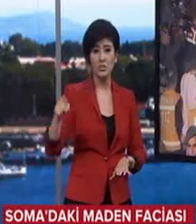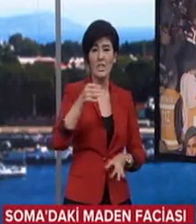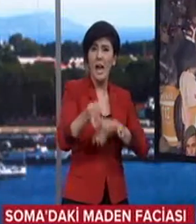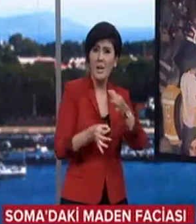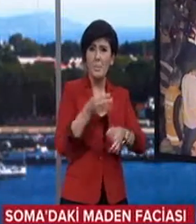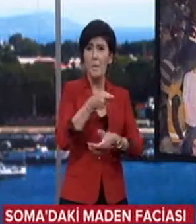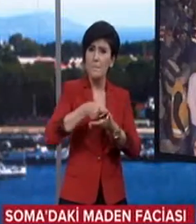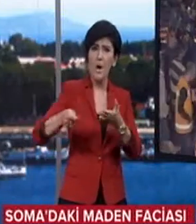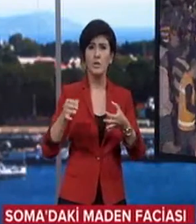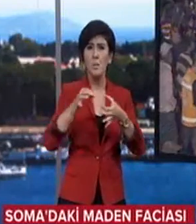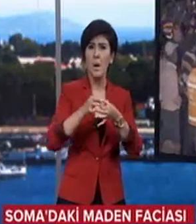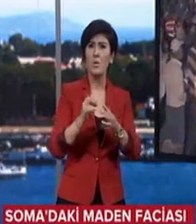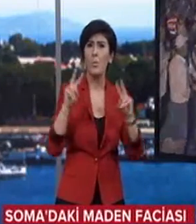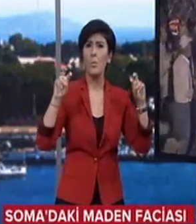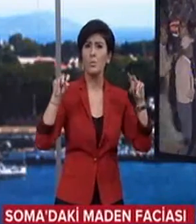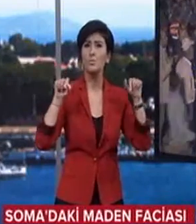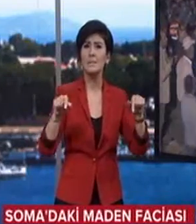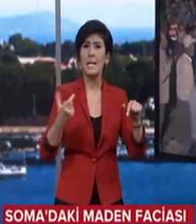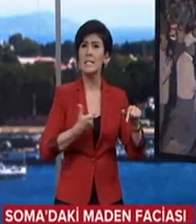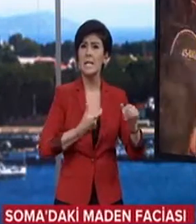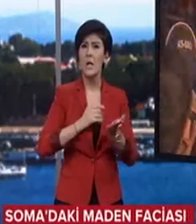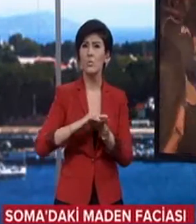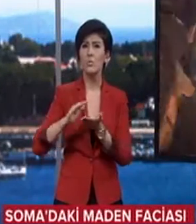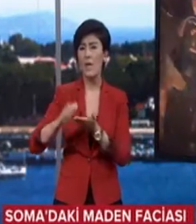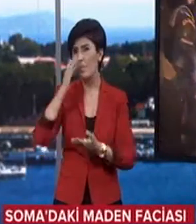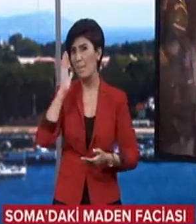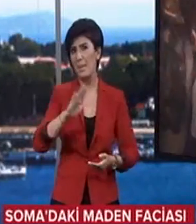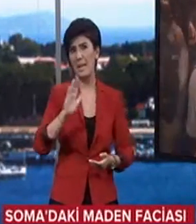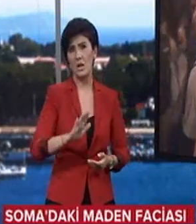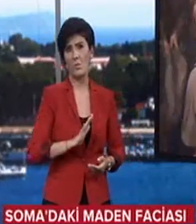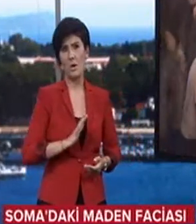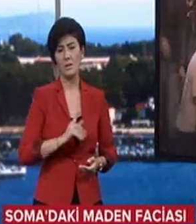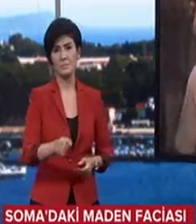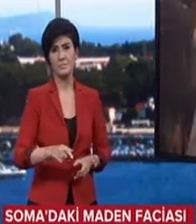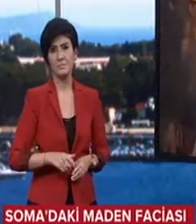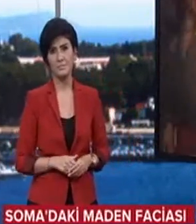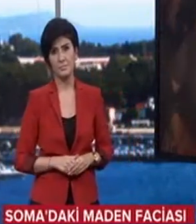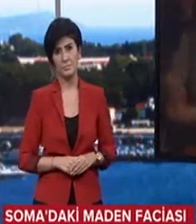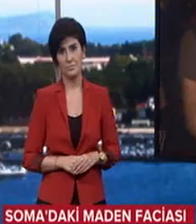işçinin yakınlarına maaş bağlanması konusunda yasal düzenleme bekleniyor.